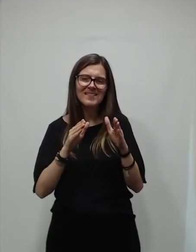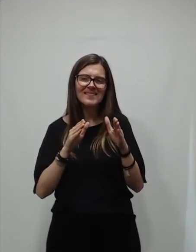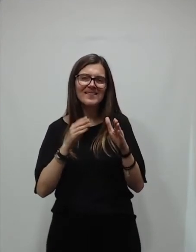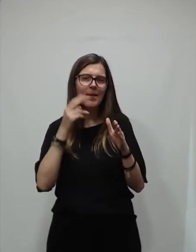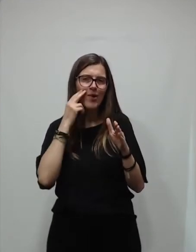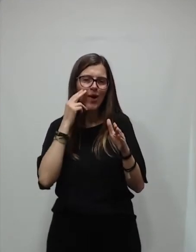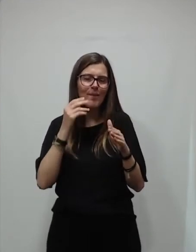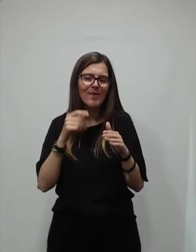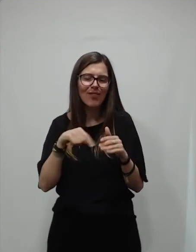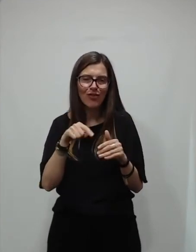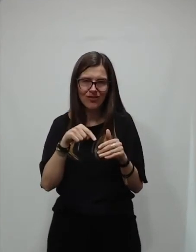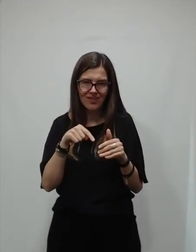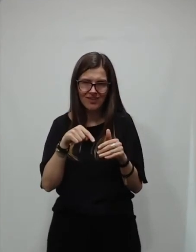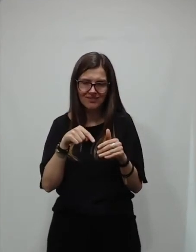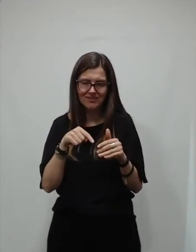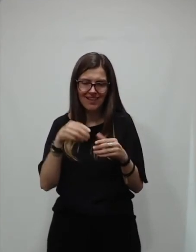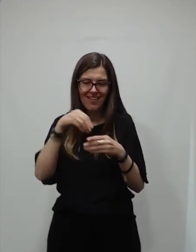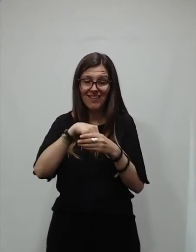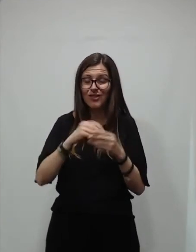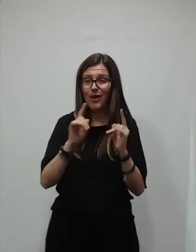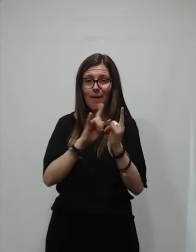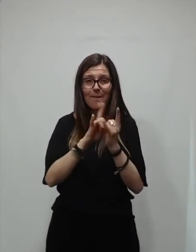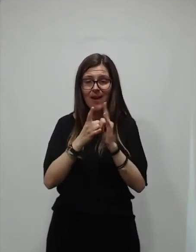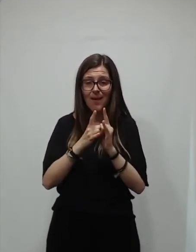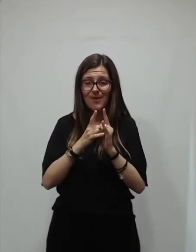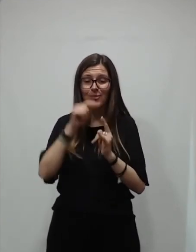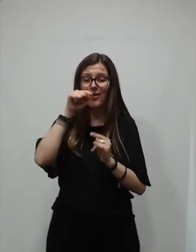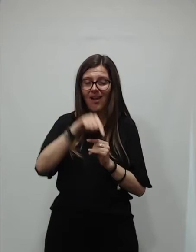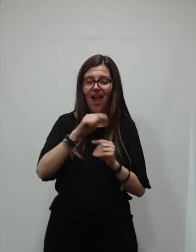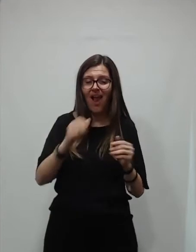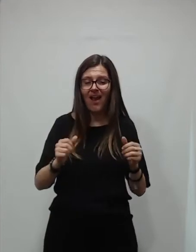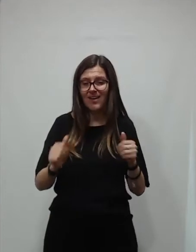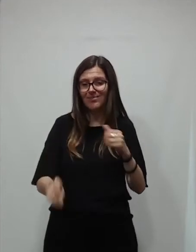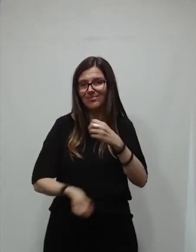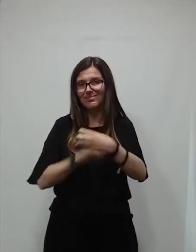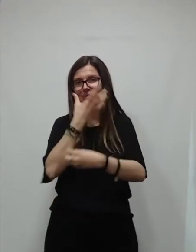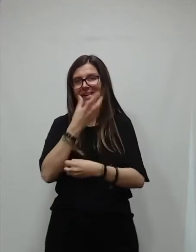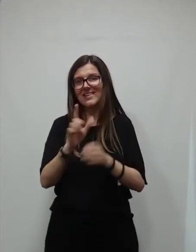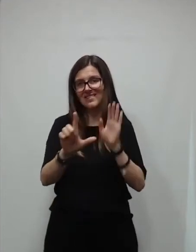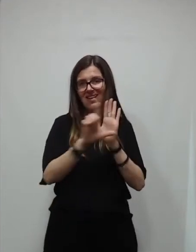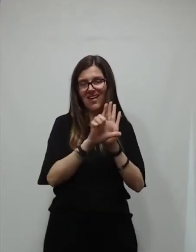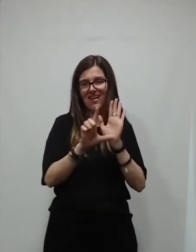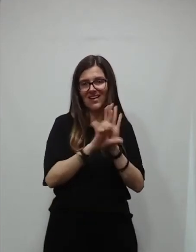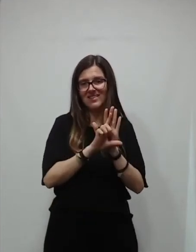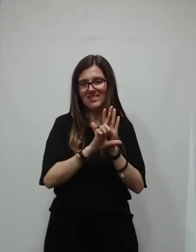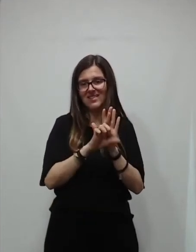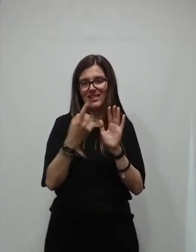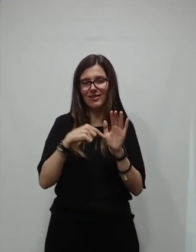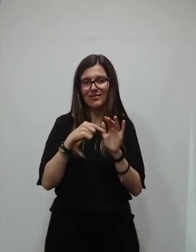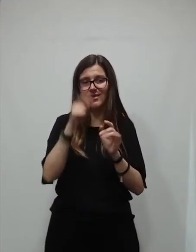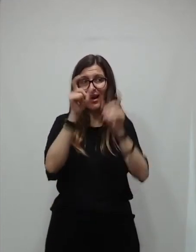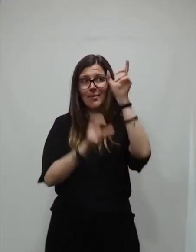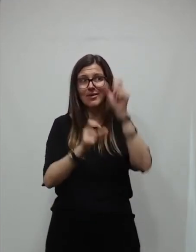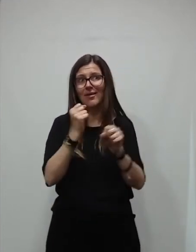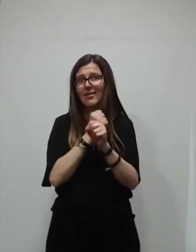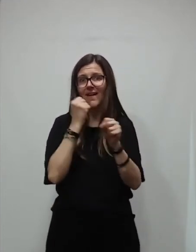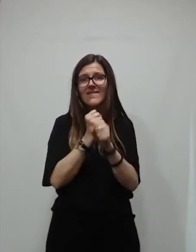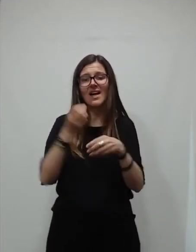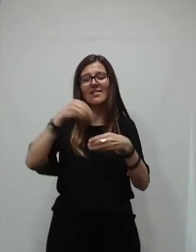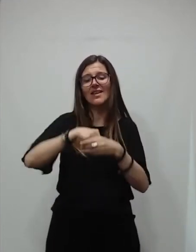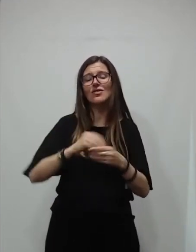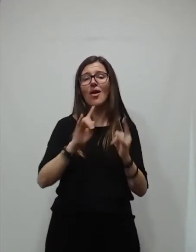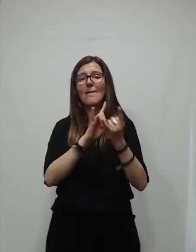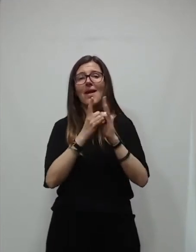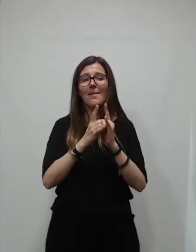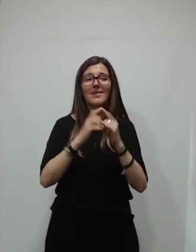Parlamento inicia y la justicia llega más tarde, todavía, pero la justicia llega un poco más tarde. Bueno, no hay ni siquiera la ley de salud mental, que estamos hablando